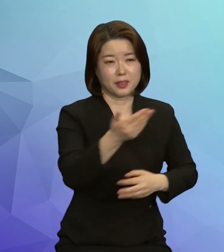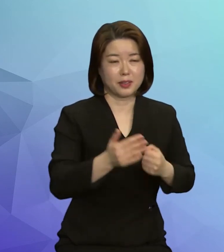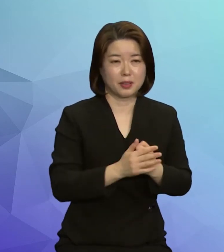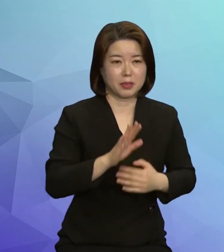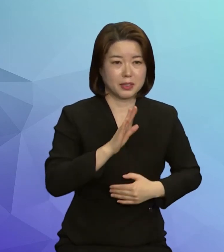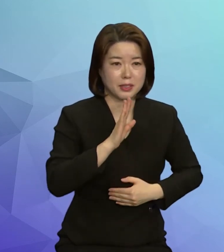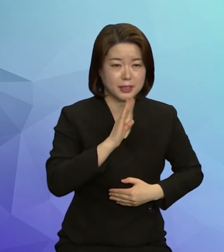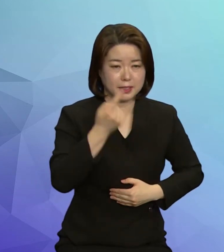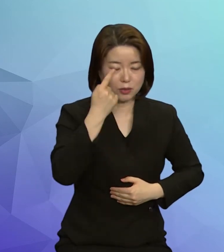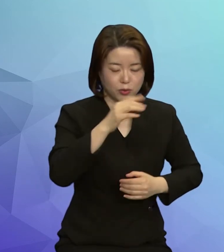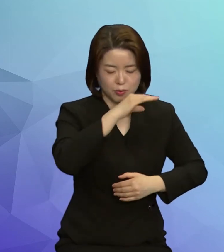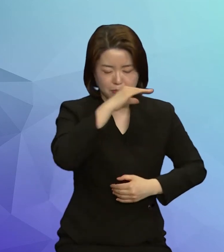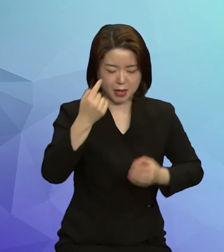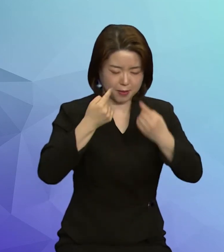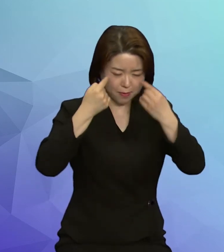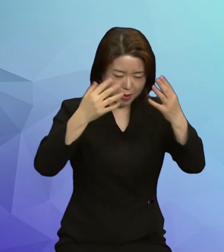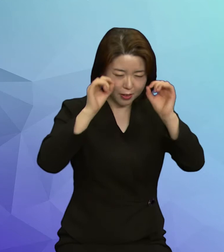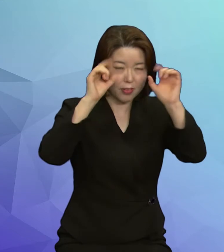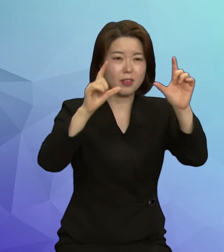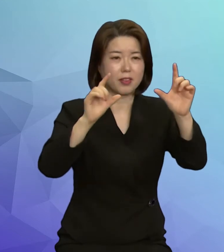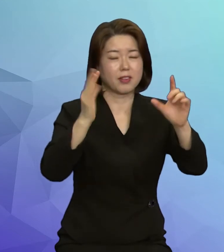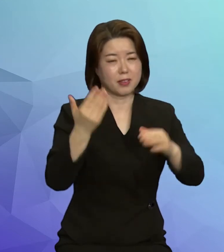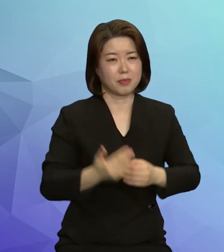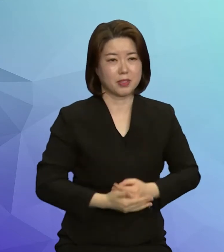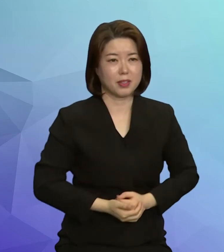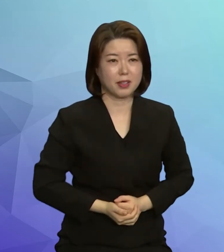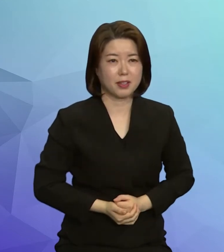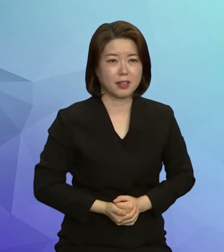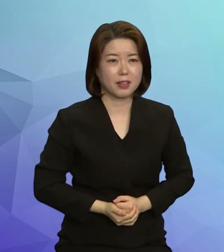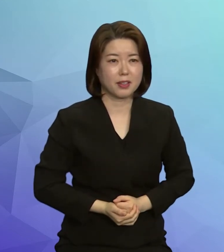그러므로 여러분 진짜 눈이 바로 뜨여야 돼요.